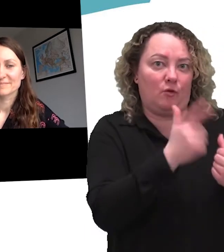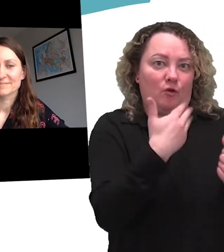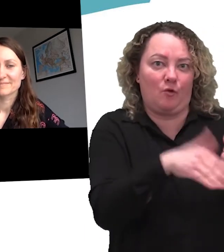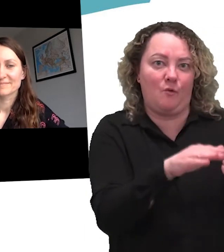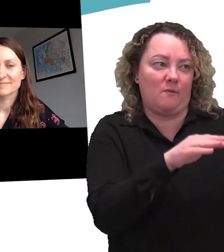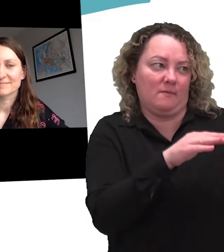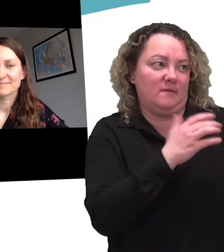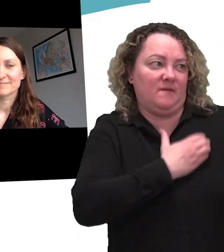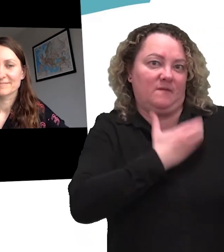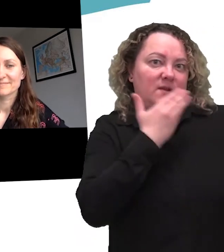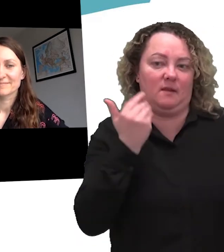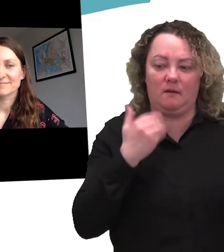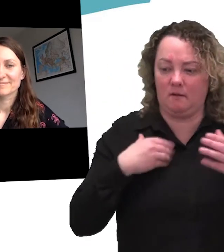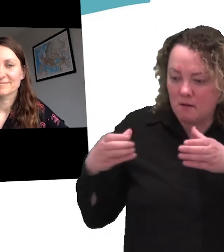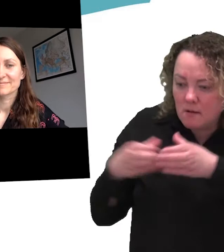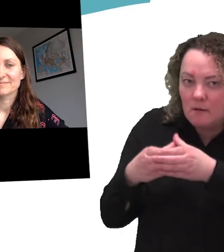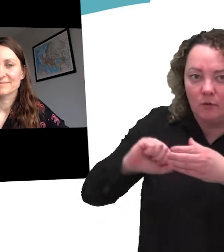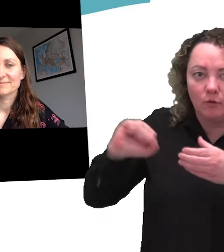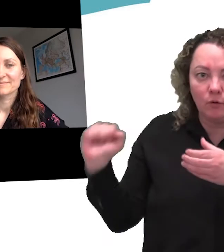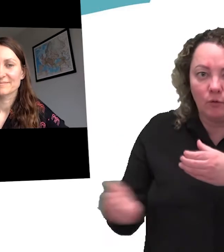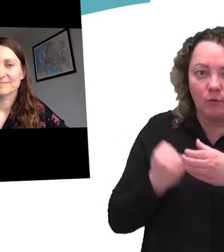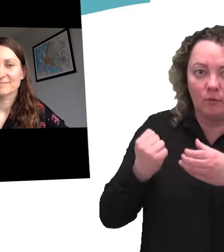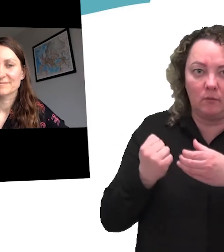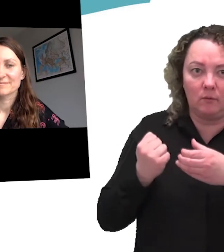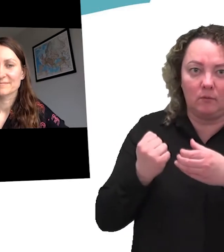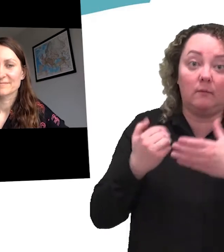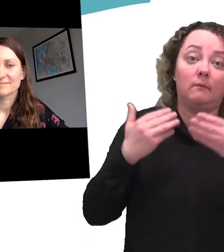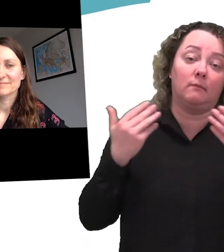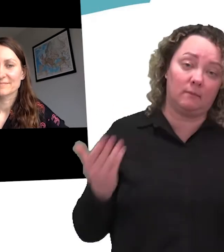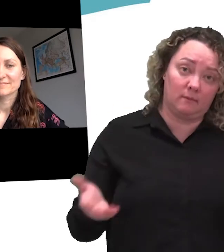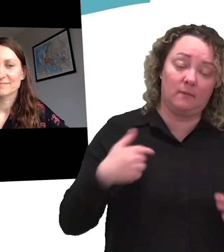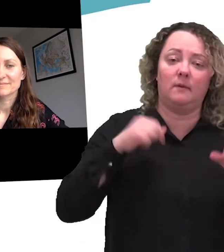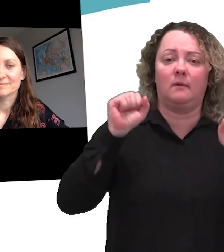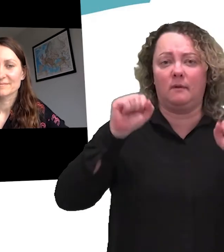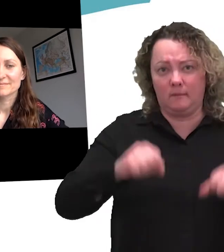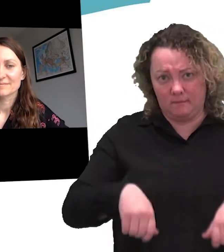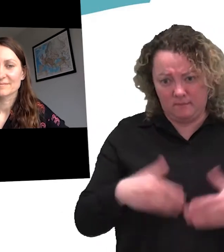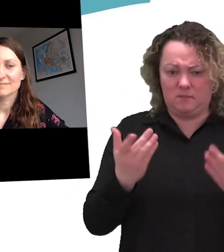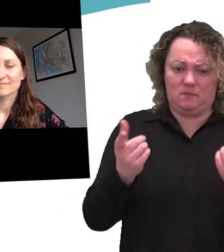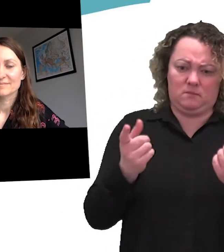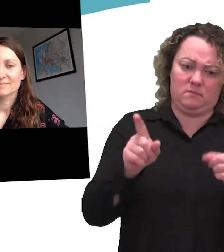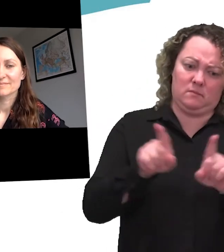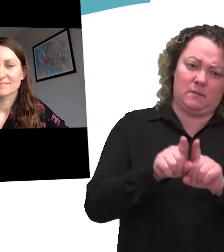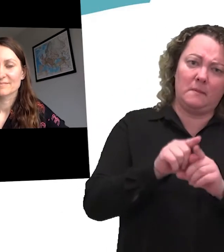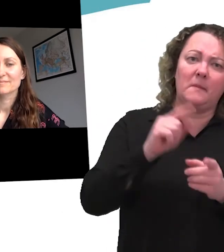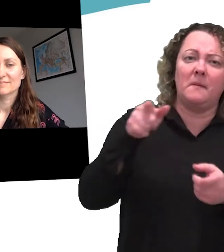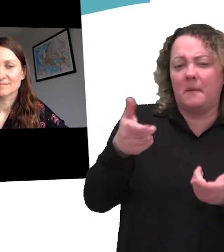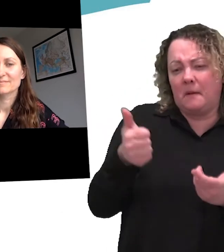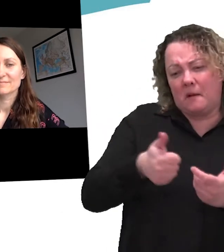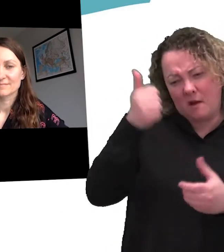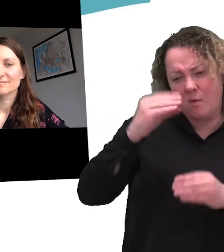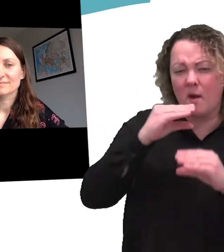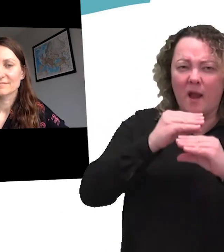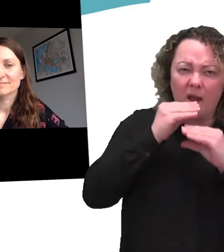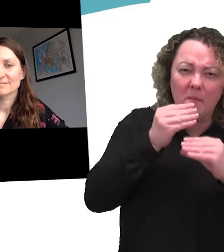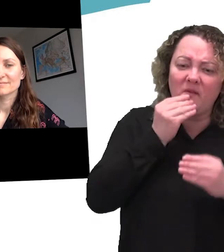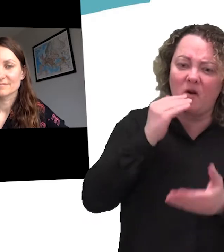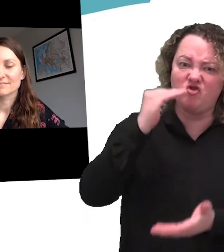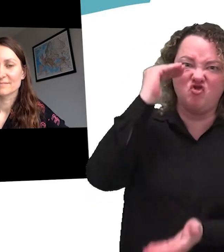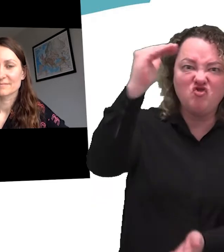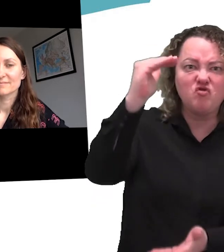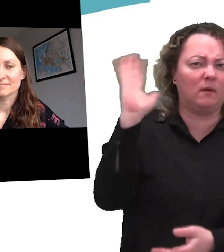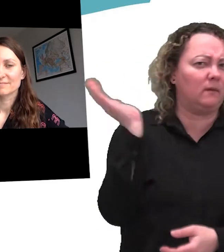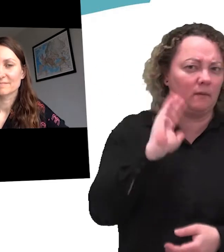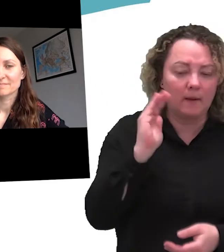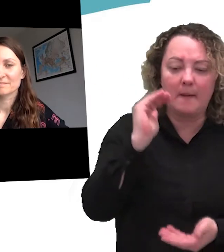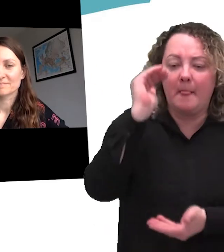su paaugliu šnekėtis apie tai, kad tu gal tada valgyk tą mažą. Paprašyk, kad tau piltų mažiau padažo, nes